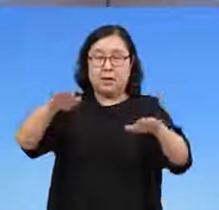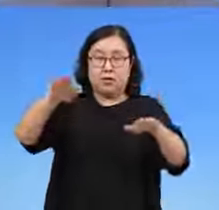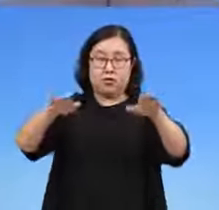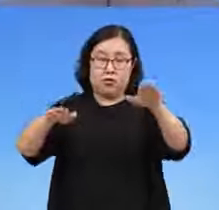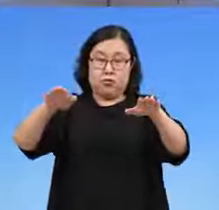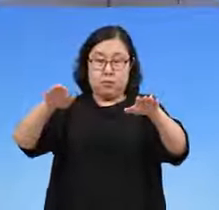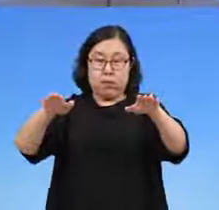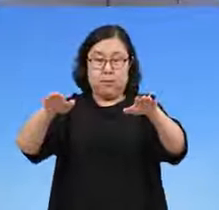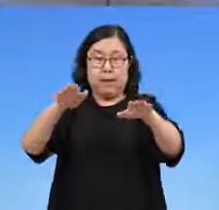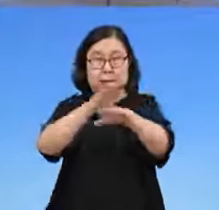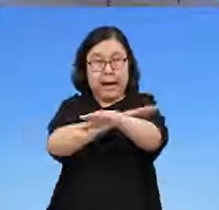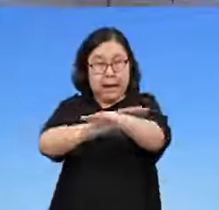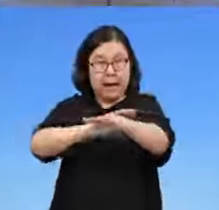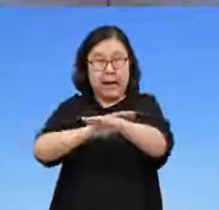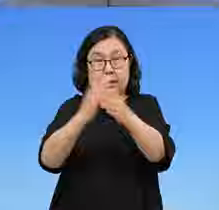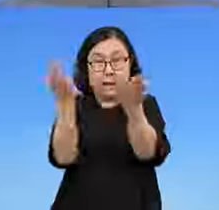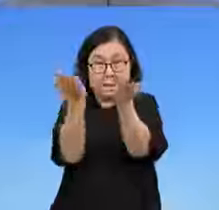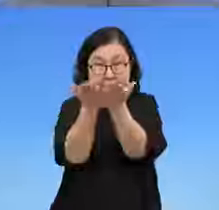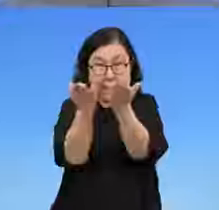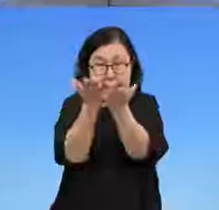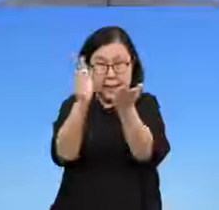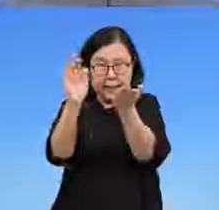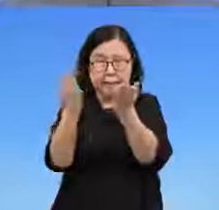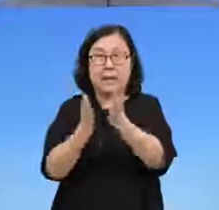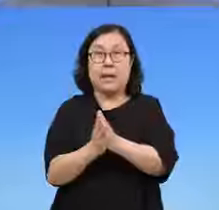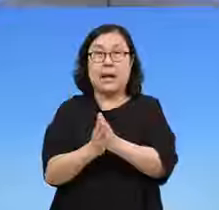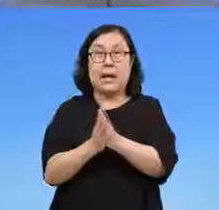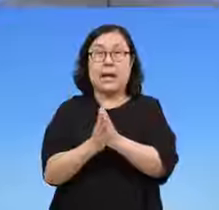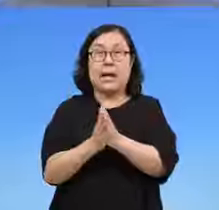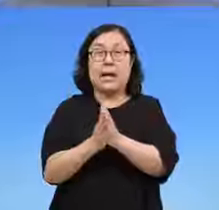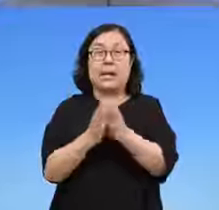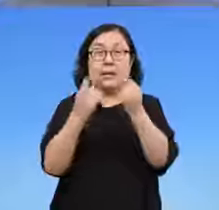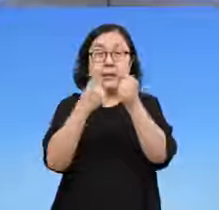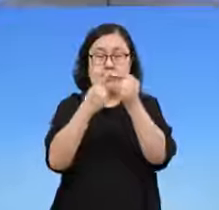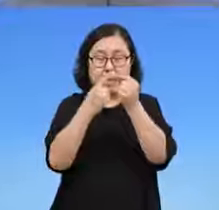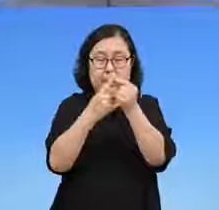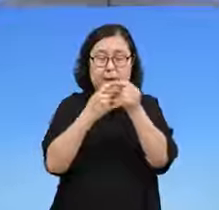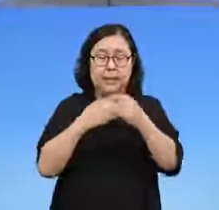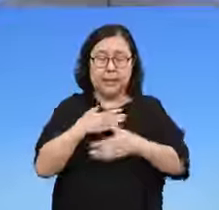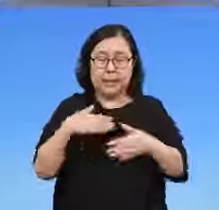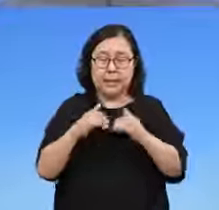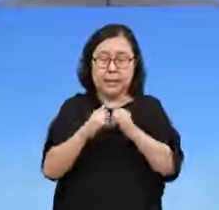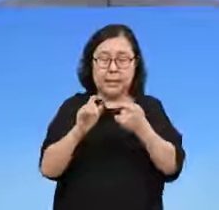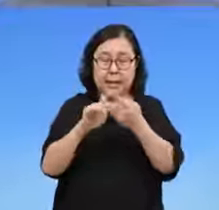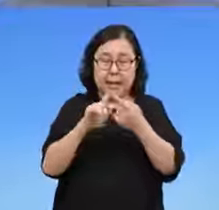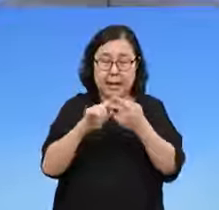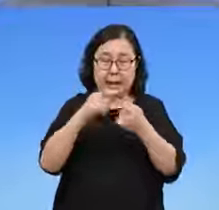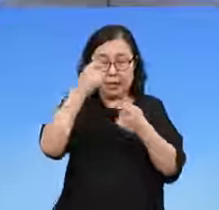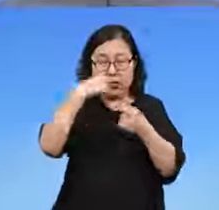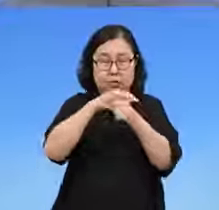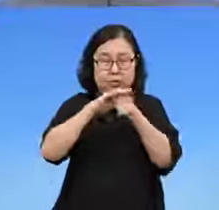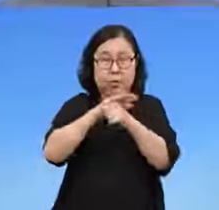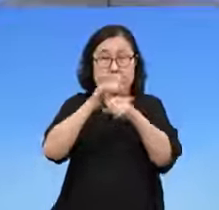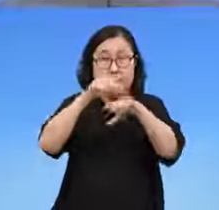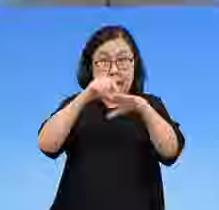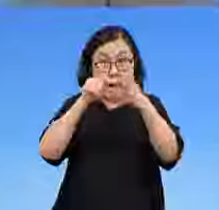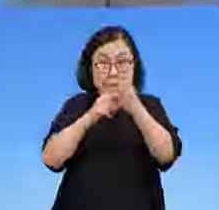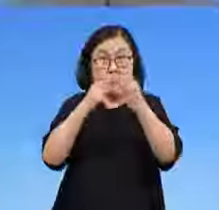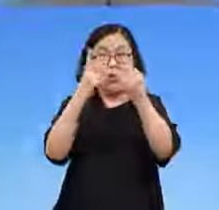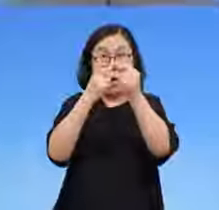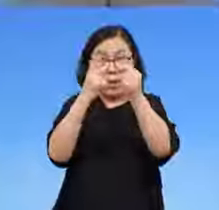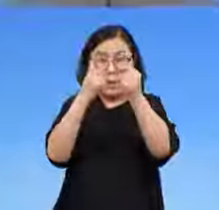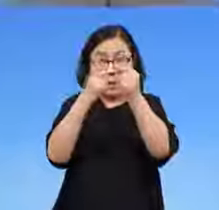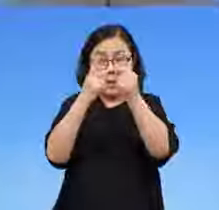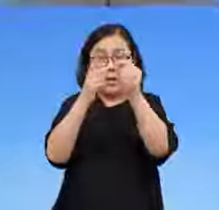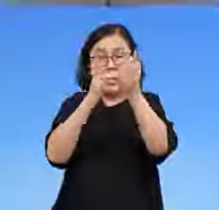부실어도 넘어지거든요. 이 삼각다리예요. 첫 번째 다리가 뭡니까? 이 약자에 대한 긍휼한 마음.